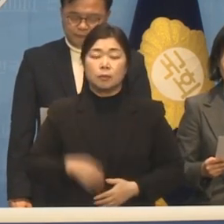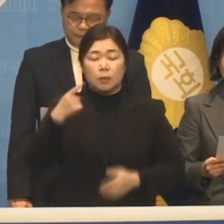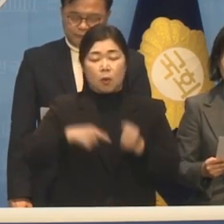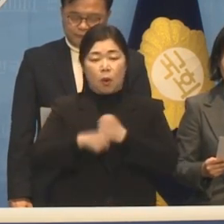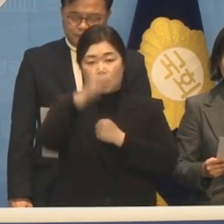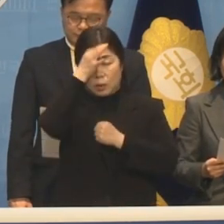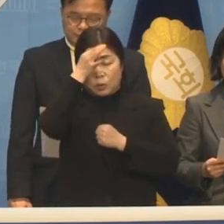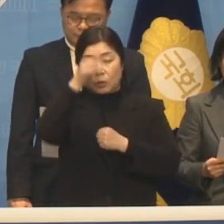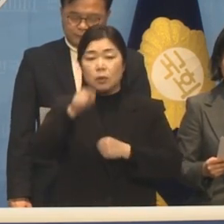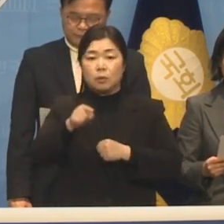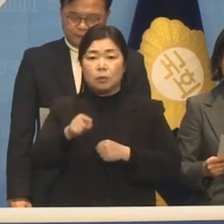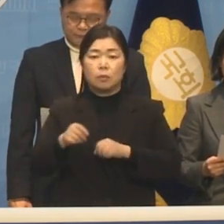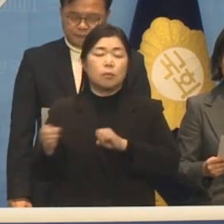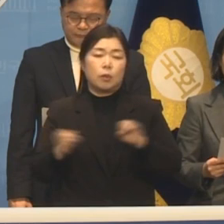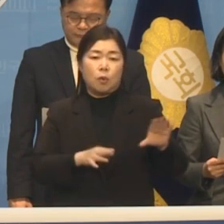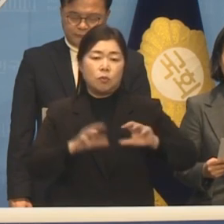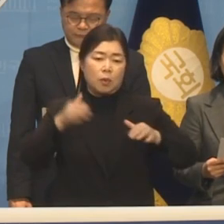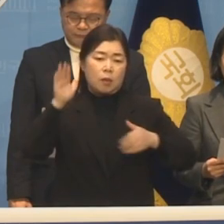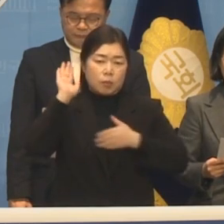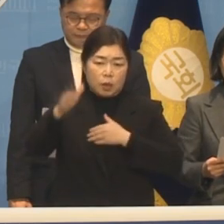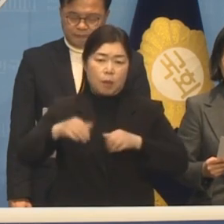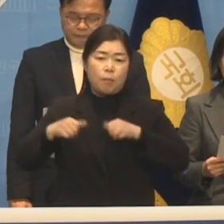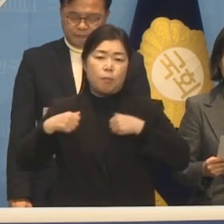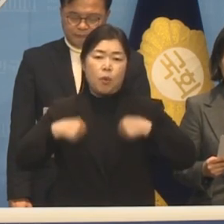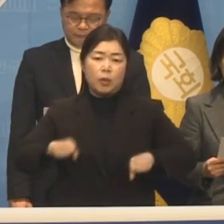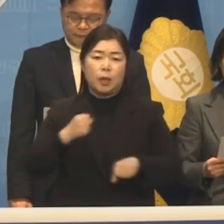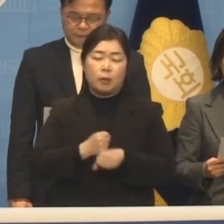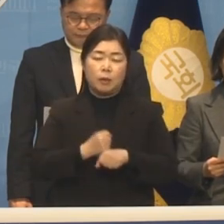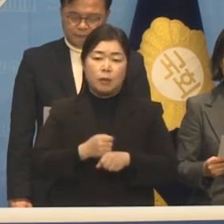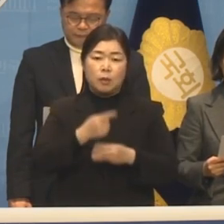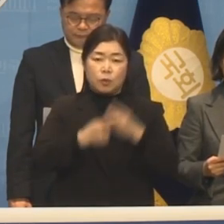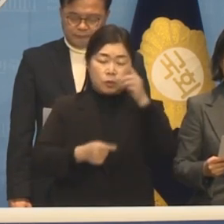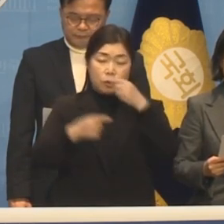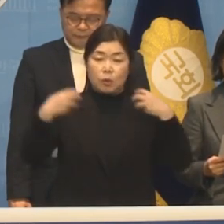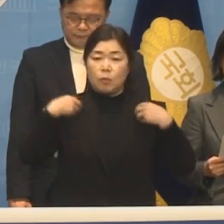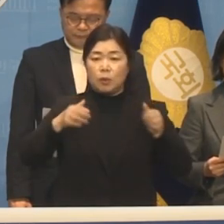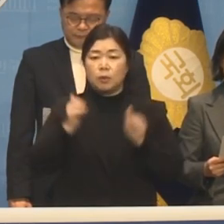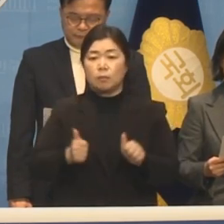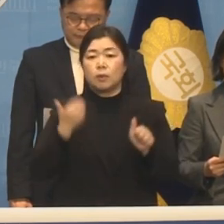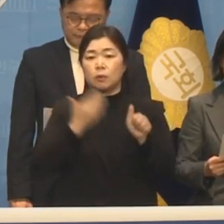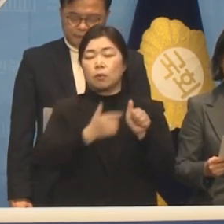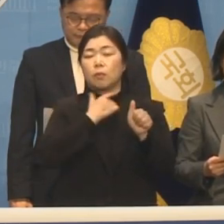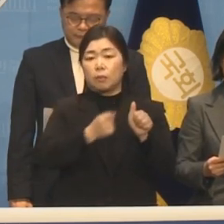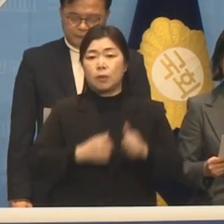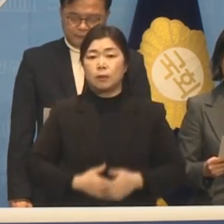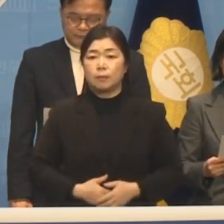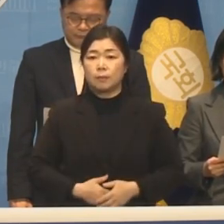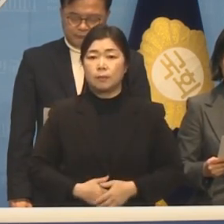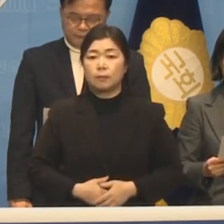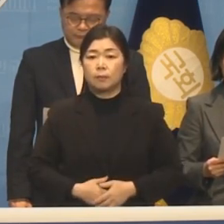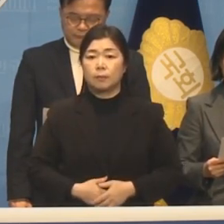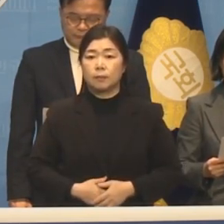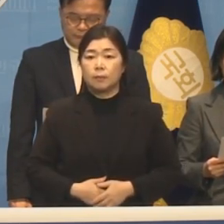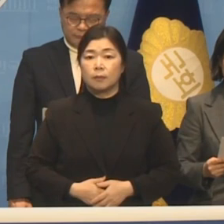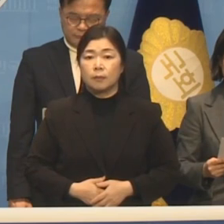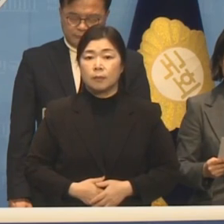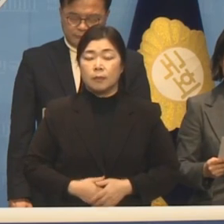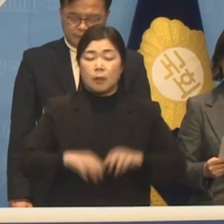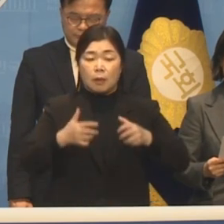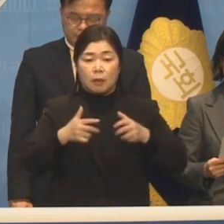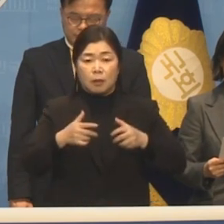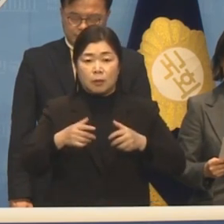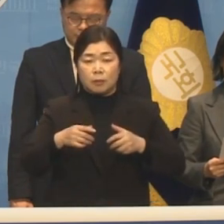과학기술자들 버리고 국가 미래를 포기한 윤석열 정부를 심판하고자 합니다. 당선되는 즉시 국가 R&D